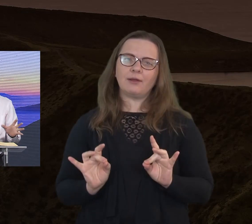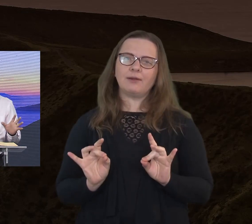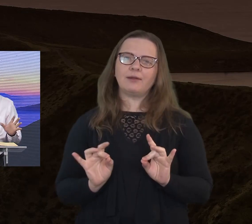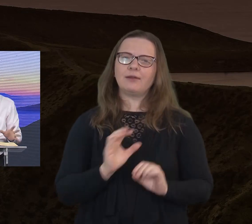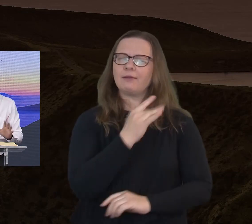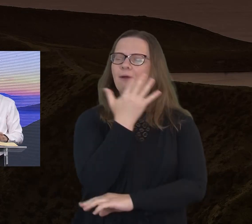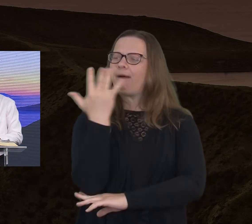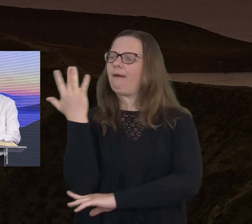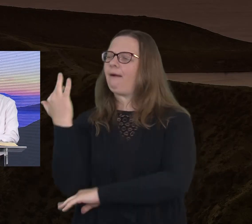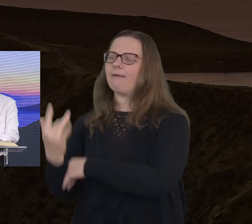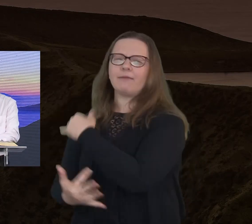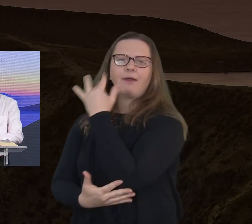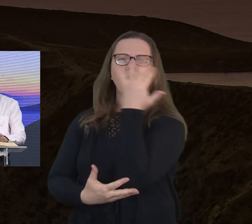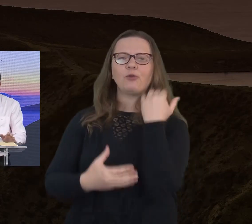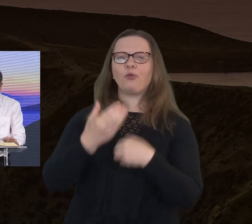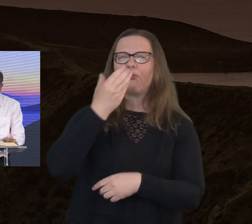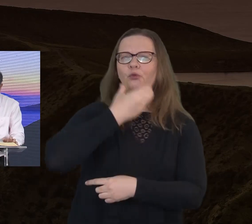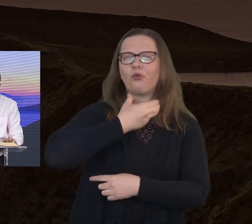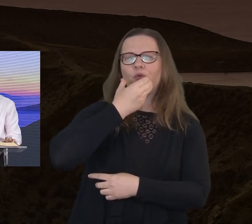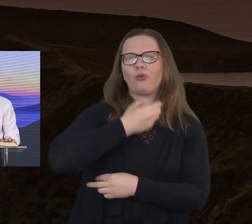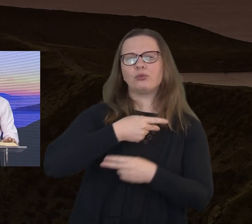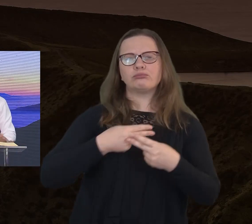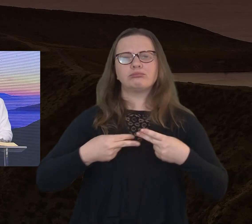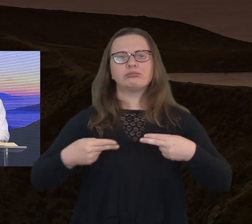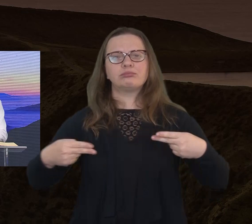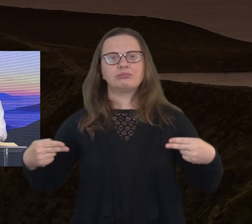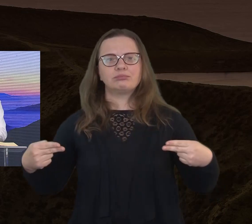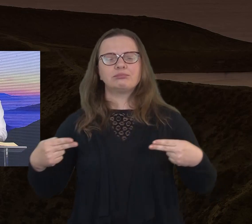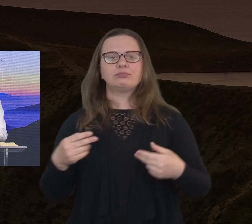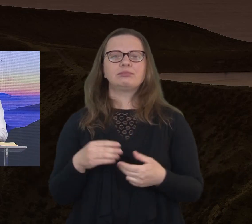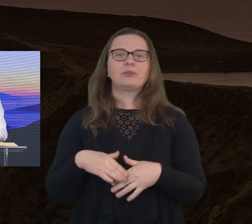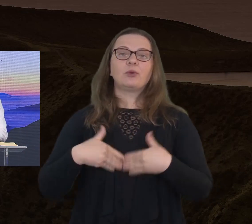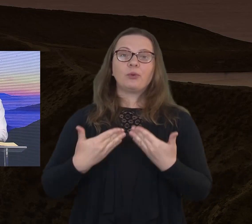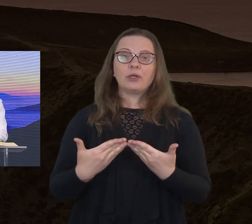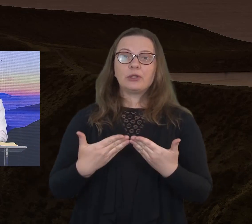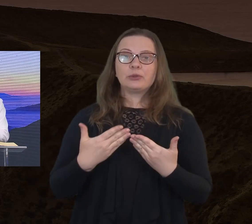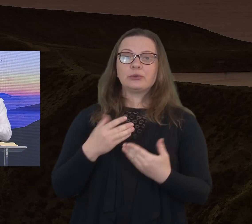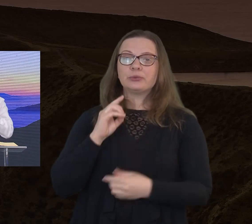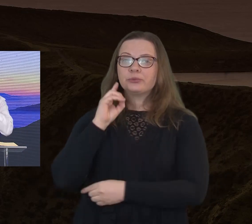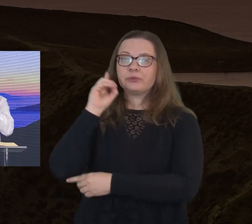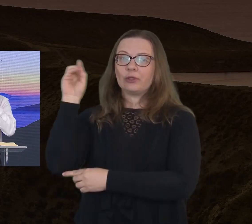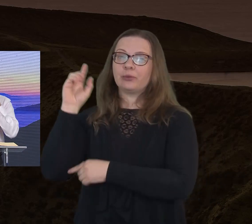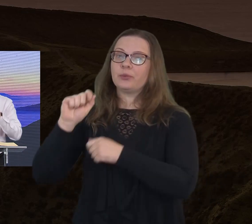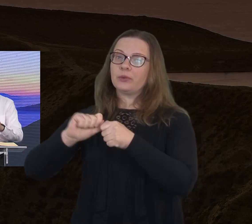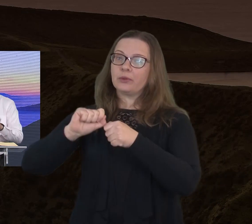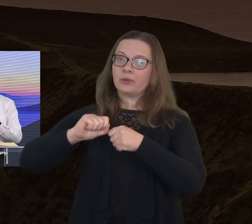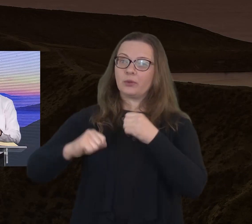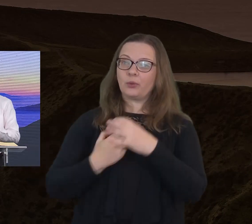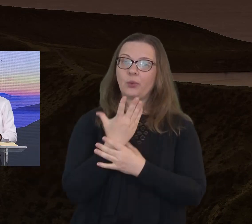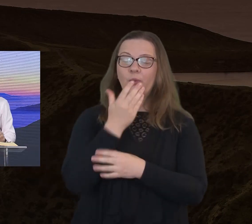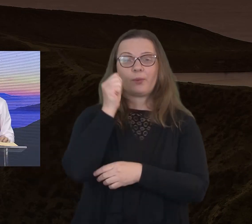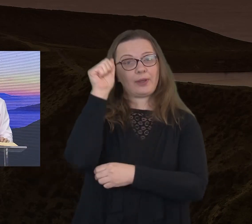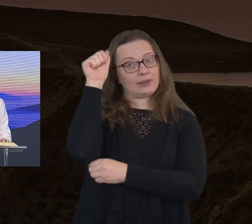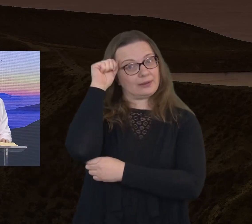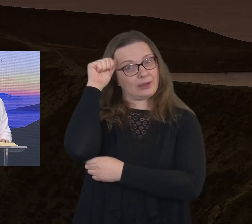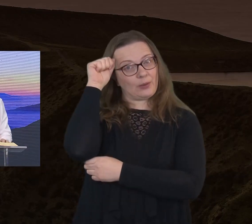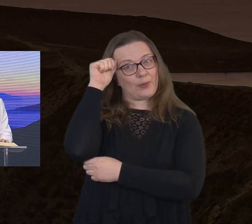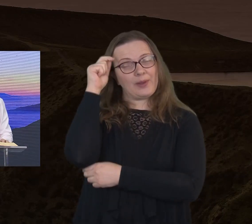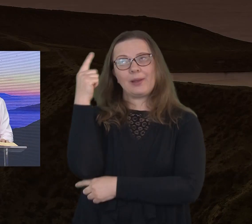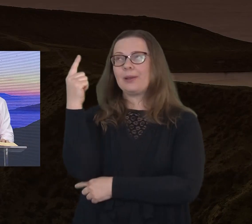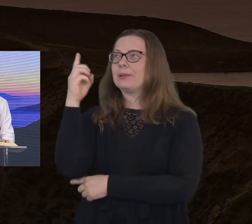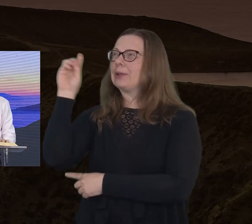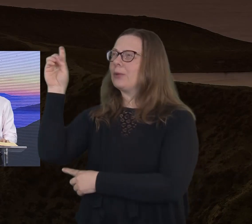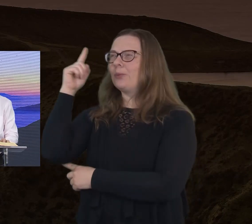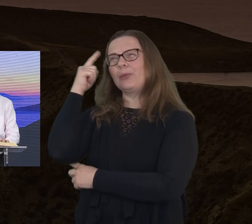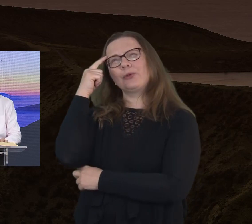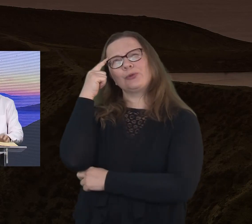E, muito bem, aí quando ele criou, né, Adão, ele disse que não era bom Adão estar só.